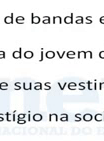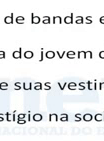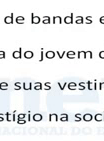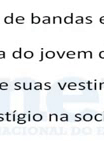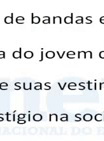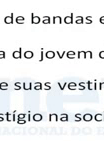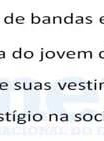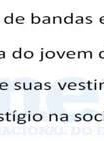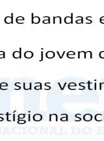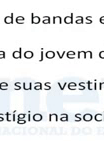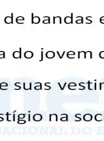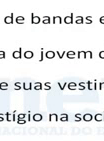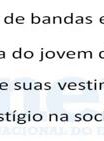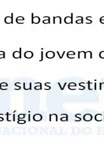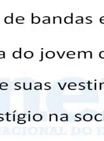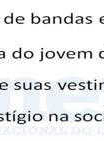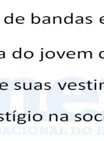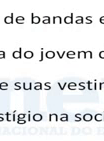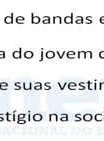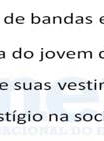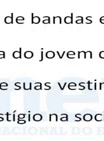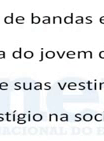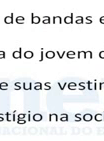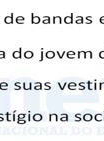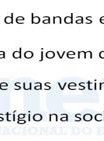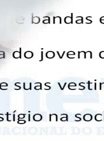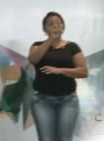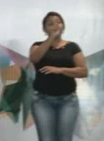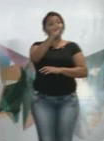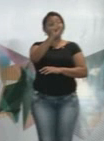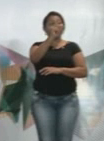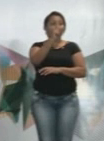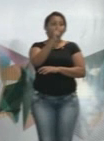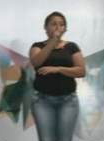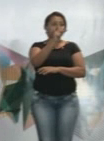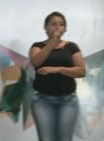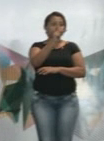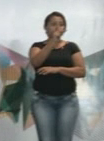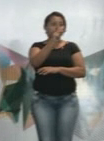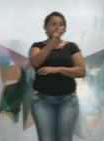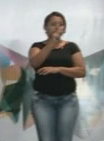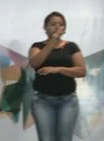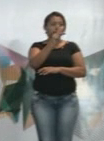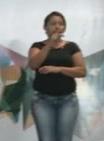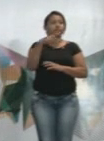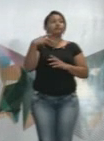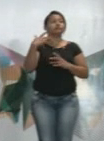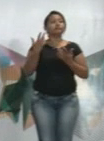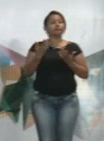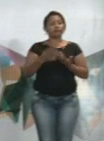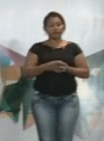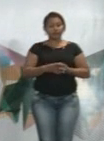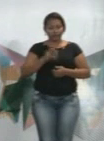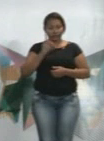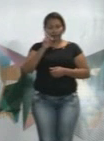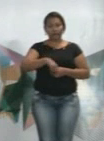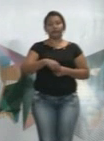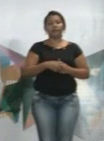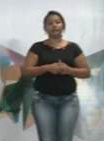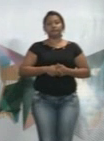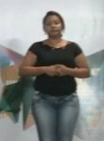é que caracteriza o rap brasileiro? Então, vamos falar o que é rap, né? Aquela música legal, de rimas bem interessantes.